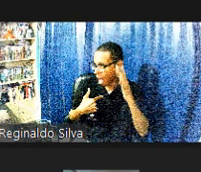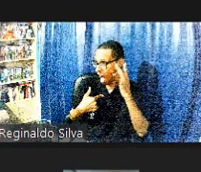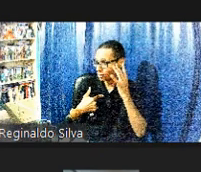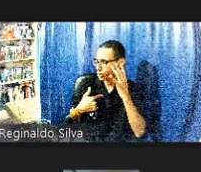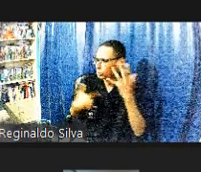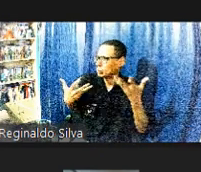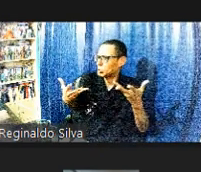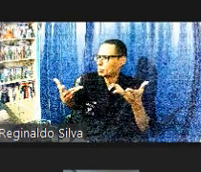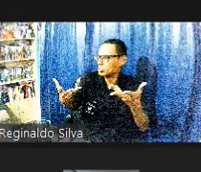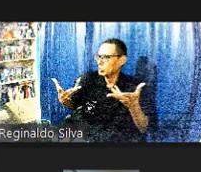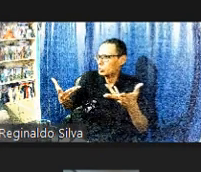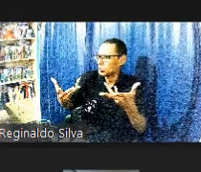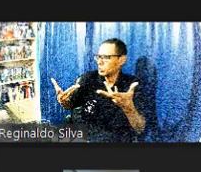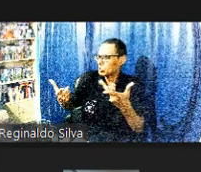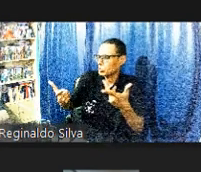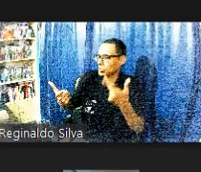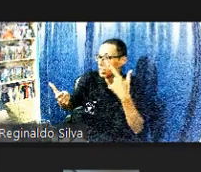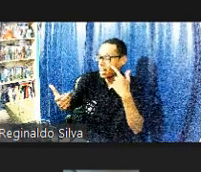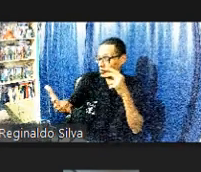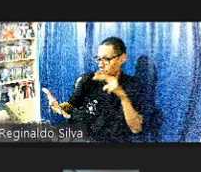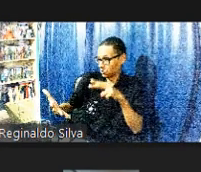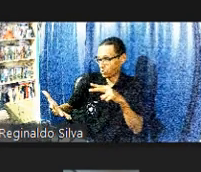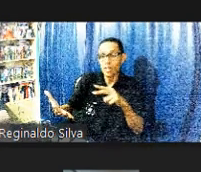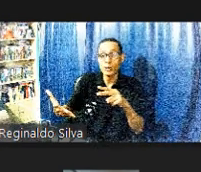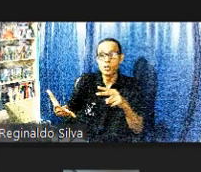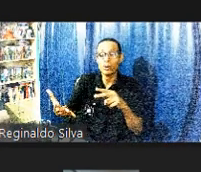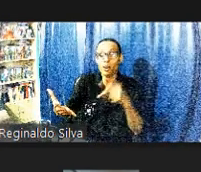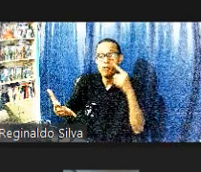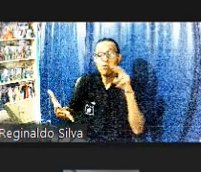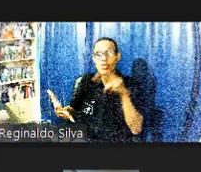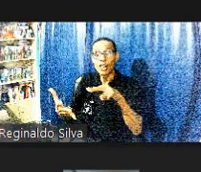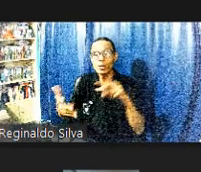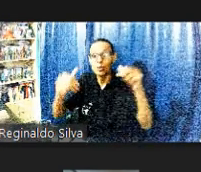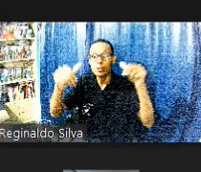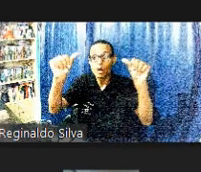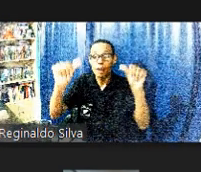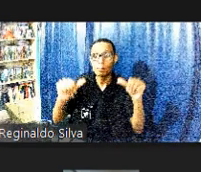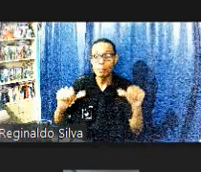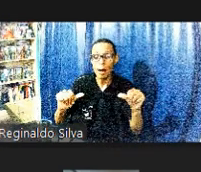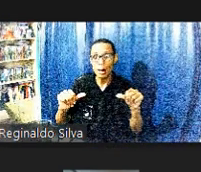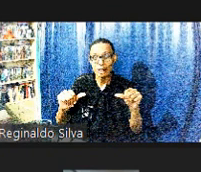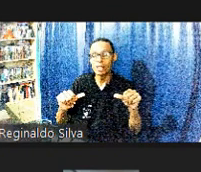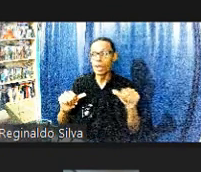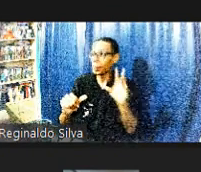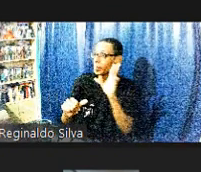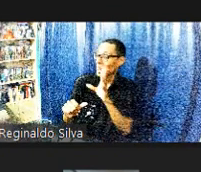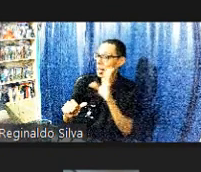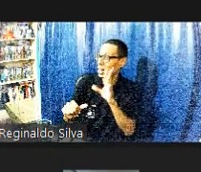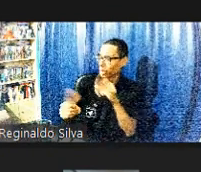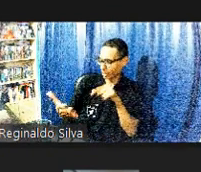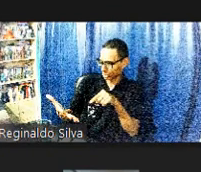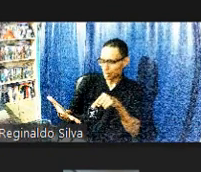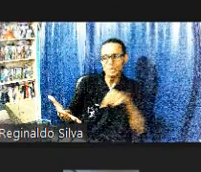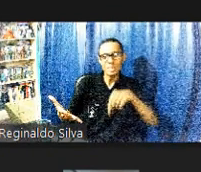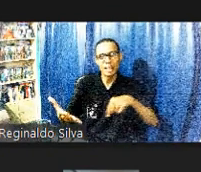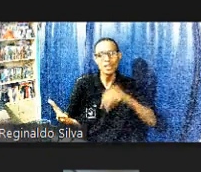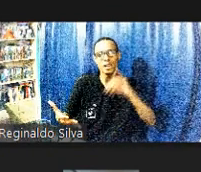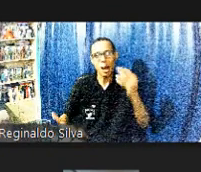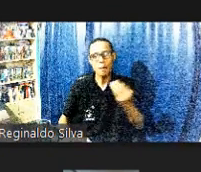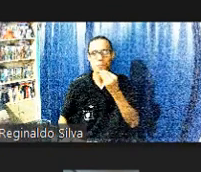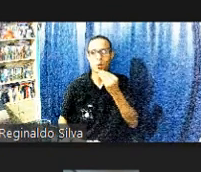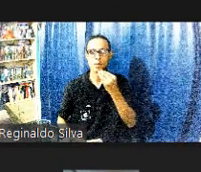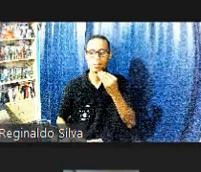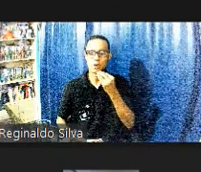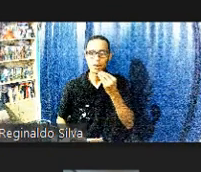quando a gente recebeu o trabalho, eu disse, olha só que legal, né? Também a gente tem a oportunidade de ter o trabalho de vocês aqui. Porque eu